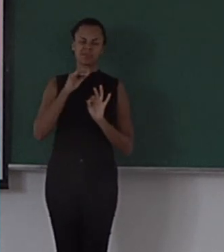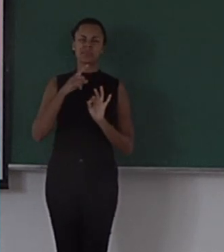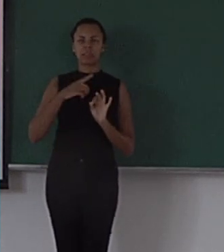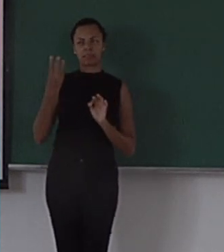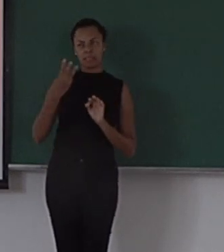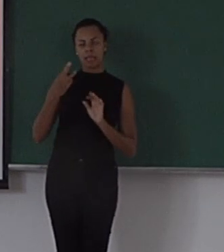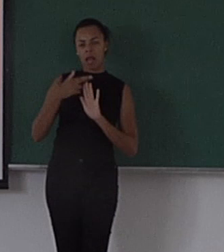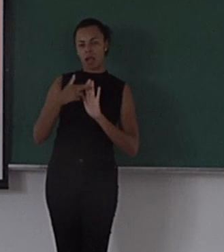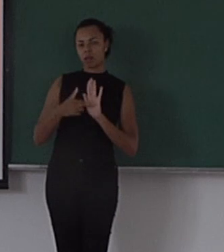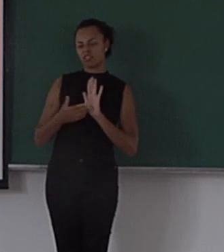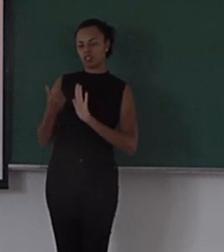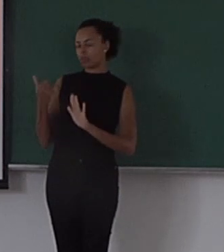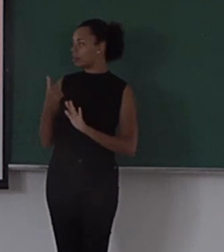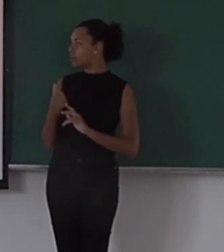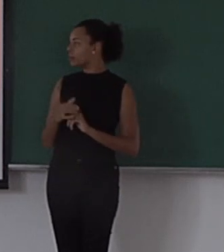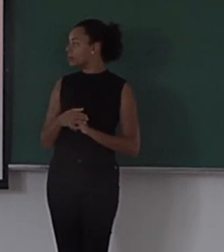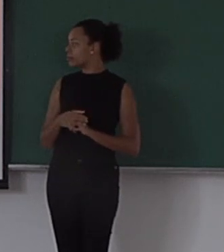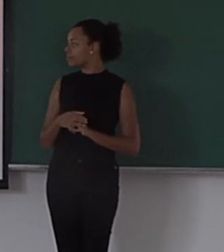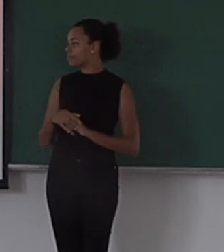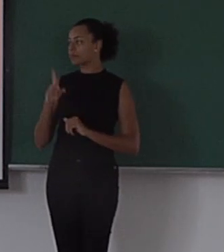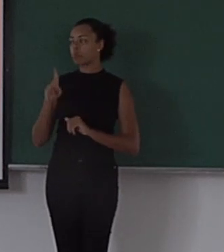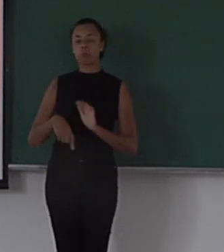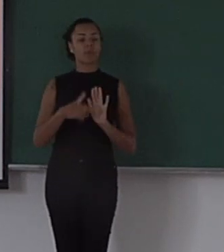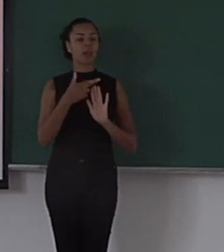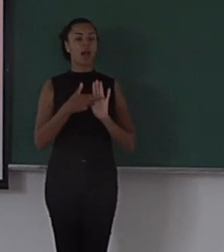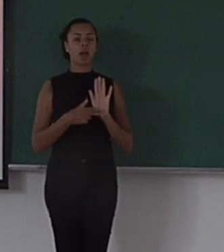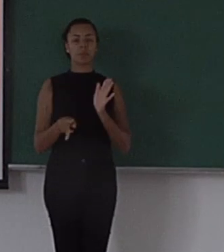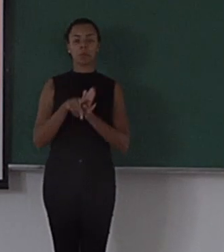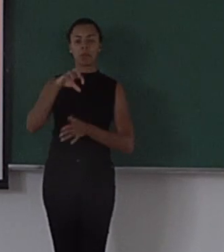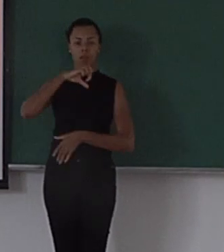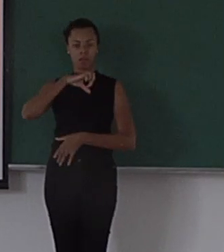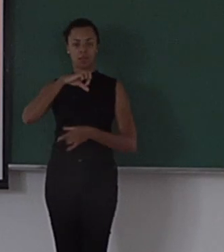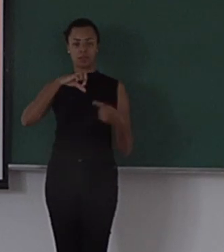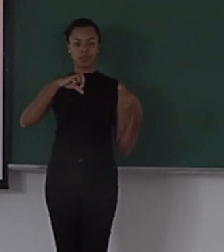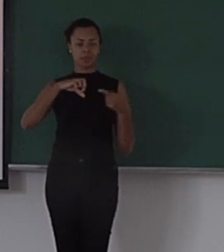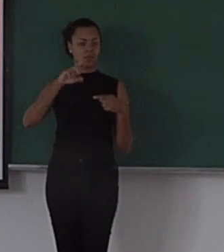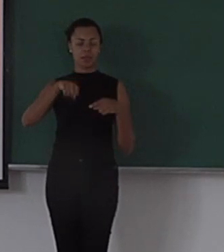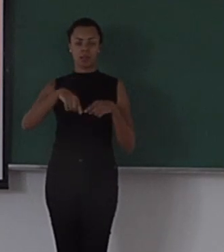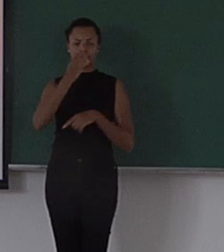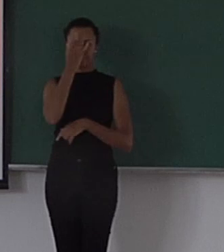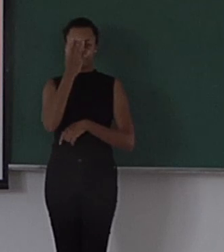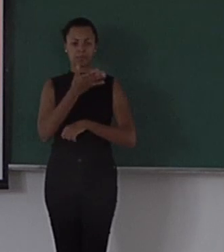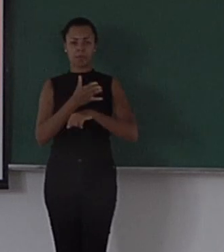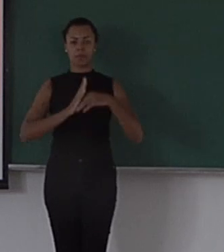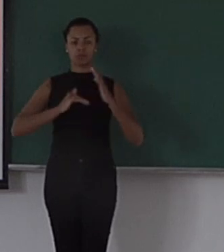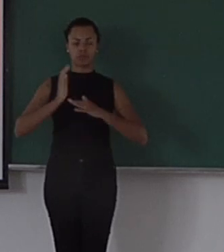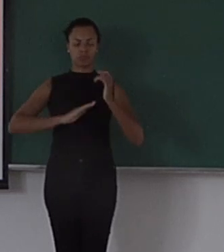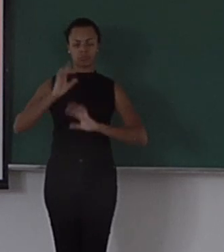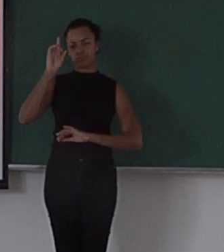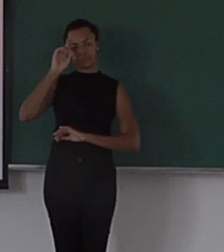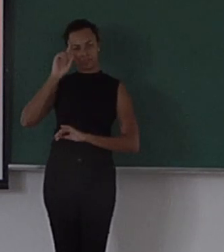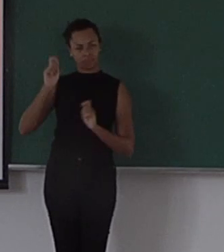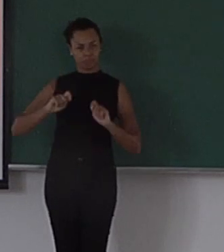mas vou comentar com vocês. É a regra dos 9. Essa regra dos 9 é uma regra bem prática, assim, que a gente usa no dia a